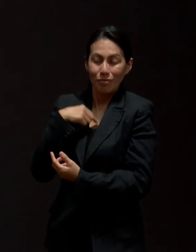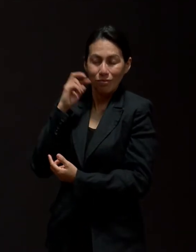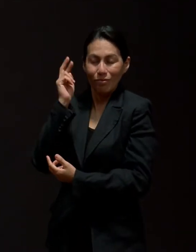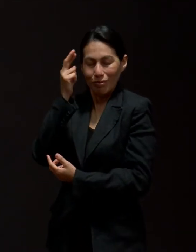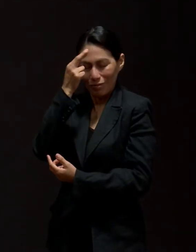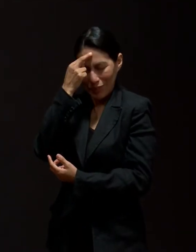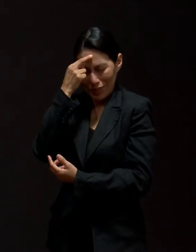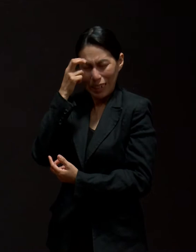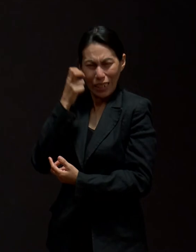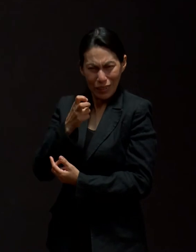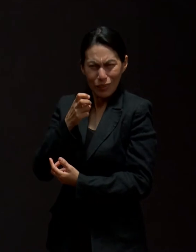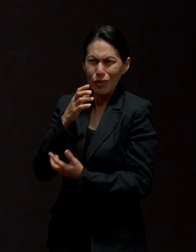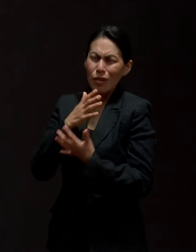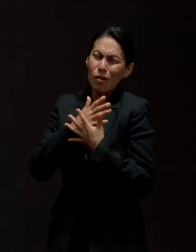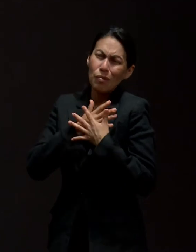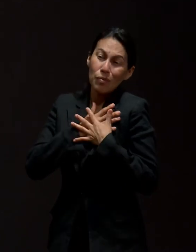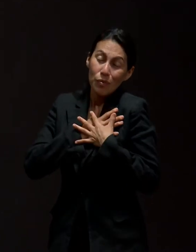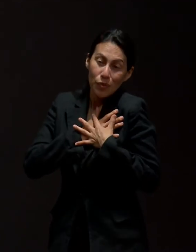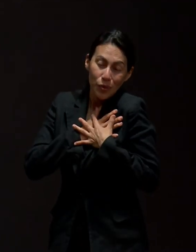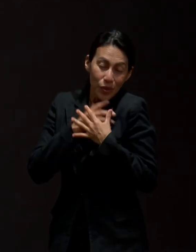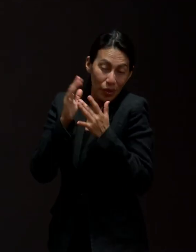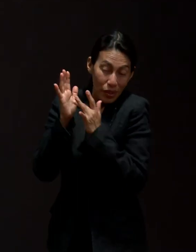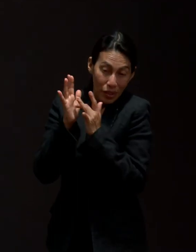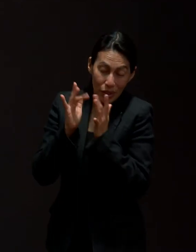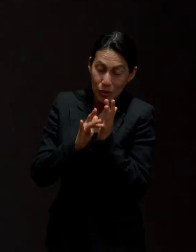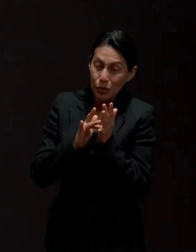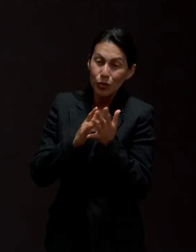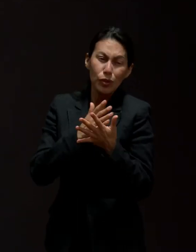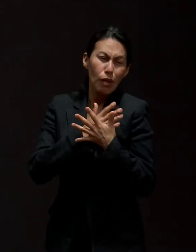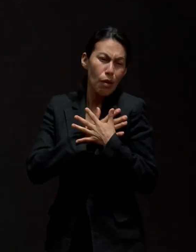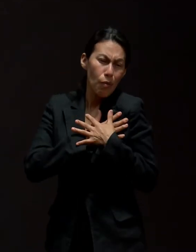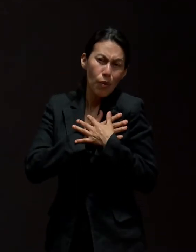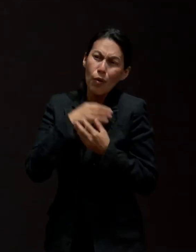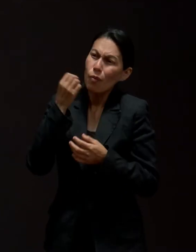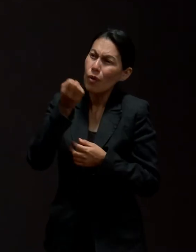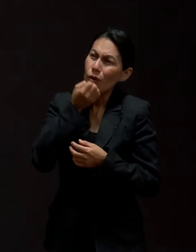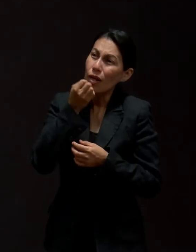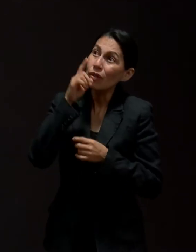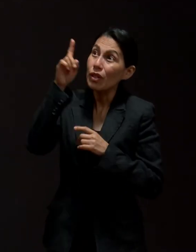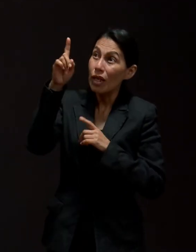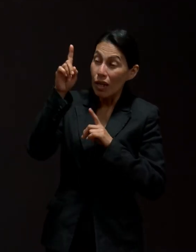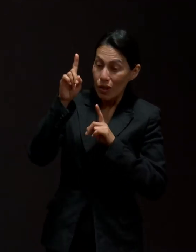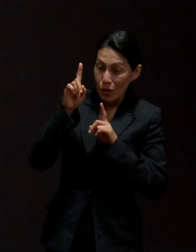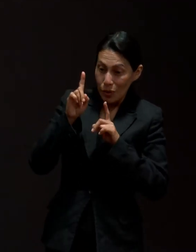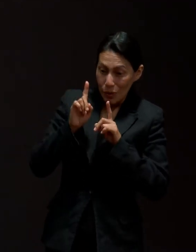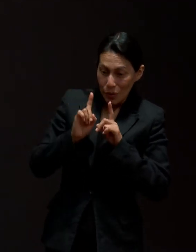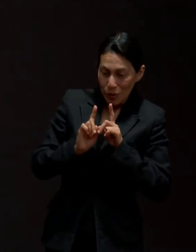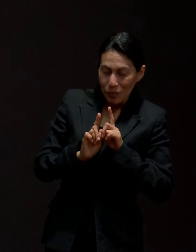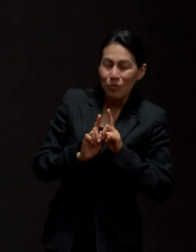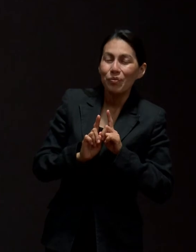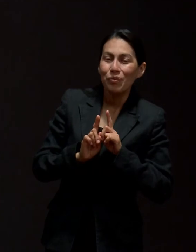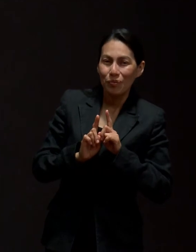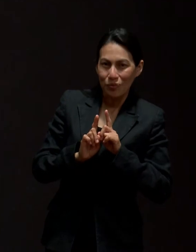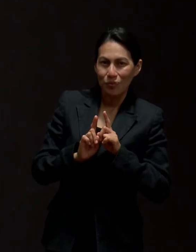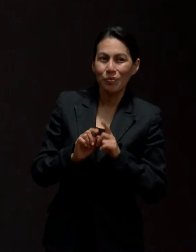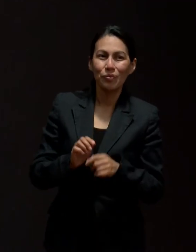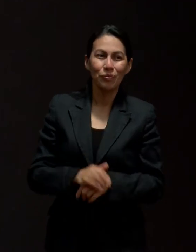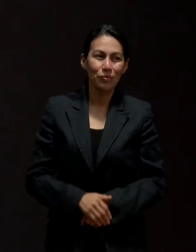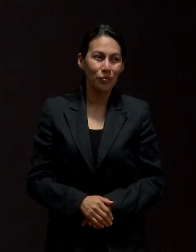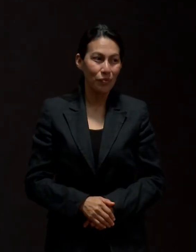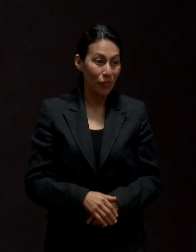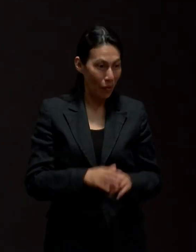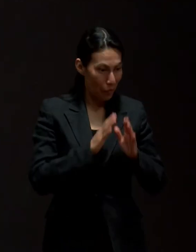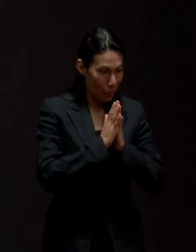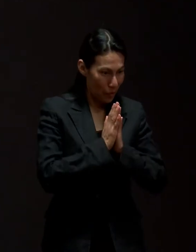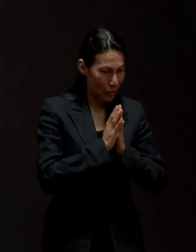Creo que eso fue algo que sembró en mí el amor por Jesús, el amor por la oración de tener su presencia en mi